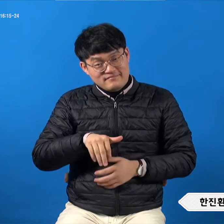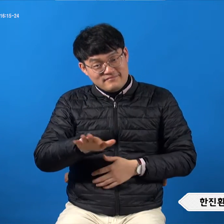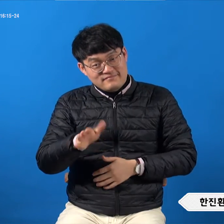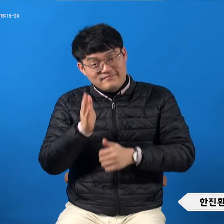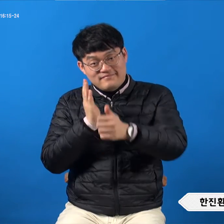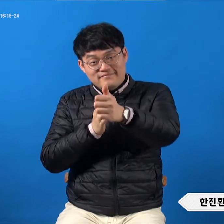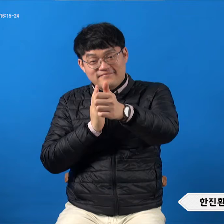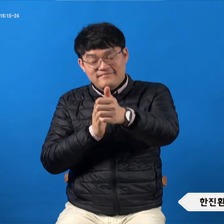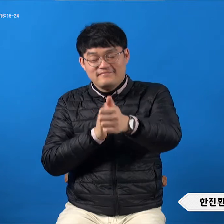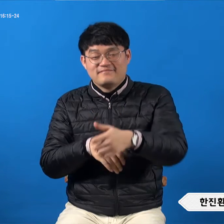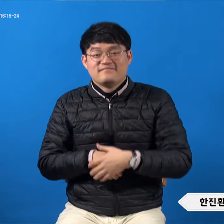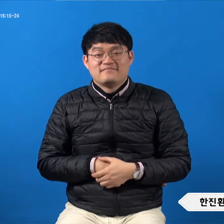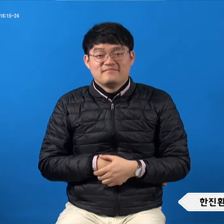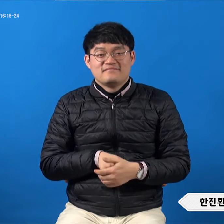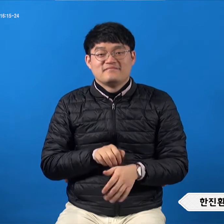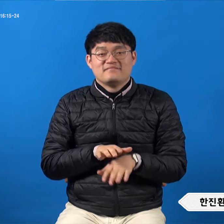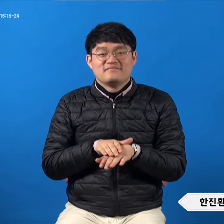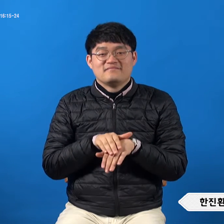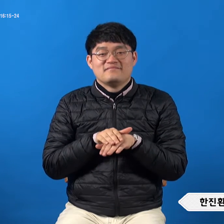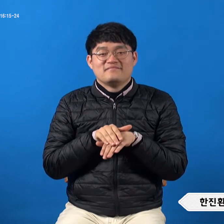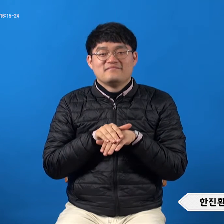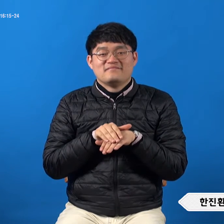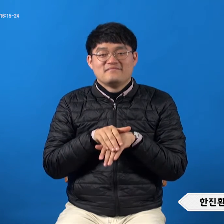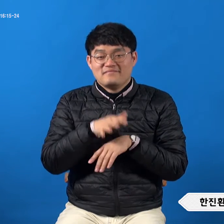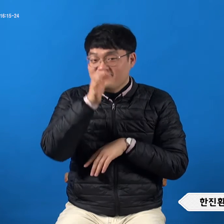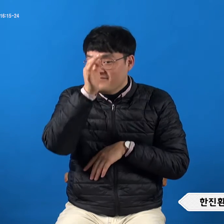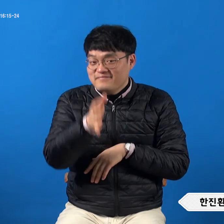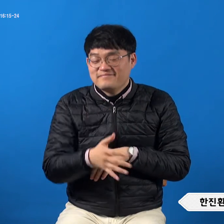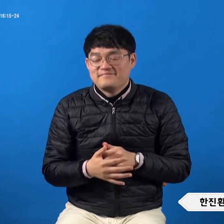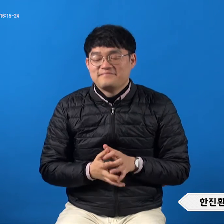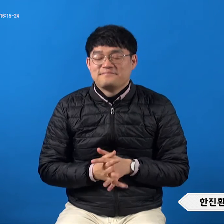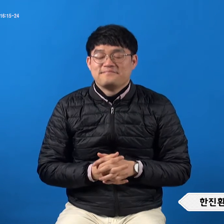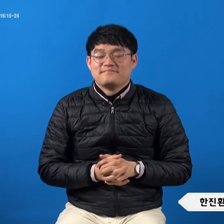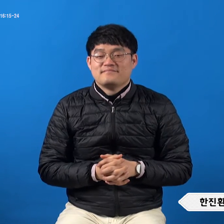바랍니다. 좀 썰렁하지요?